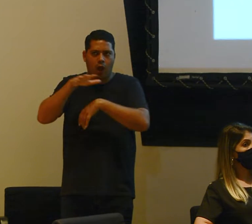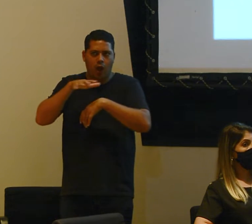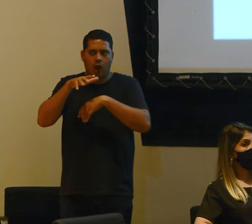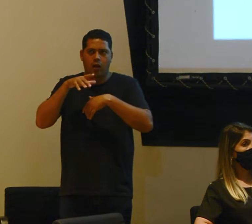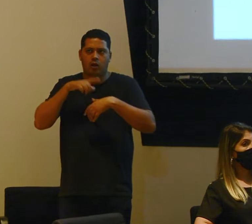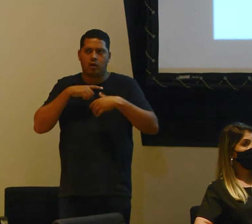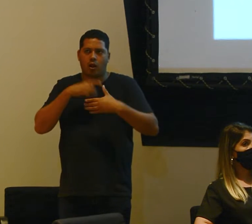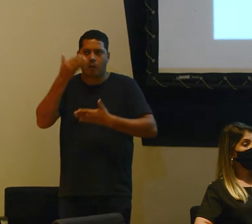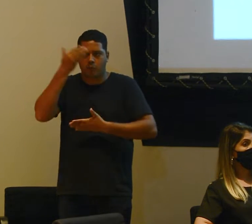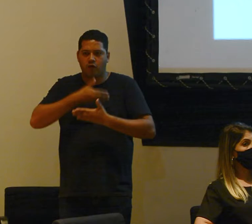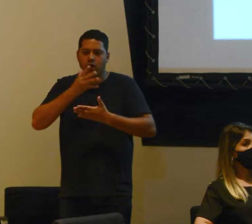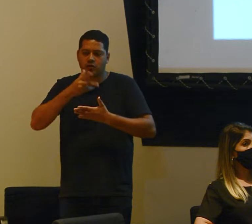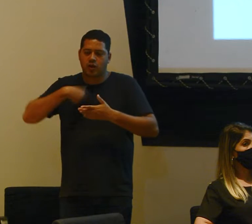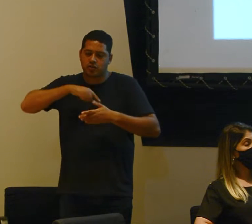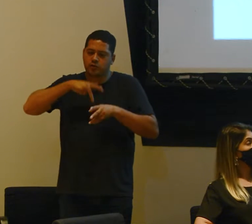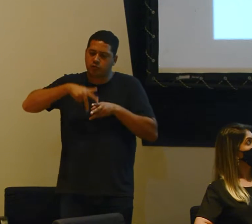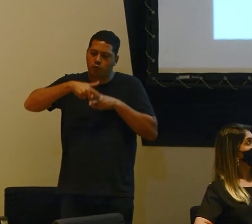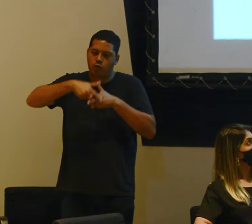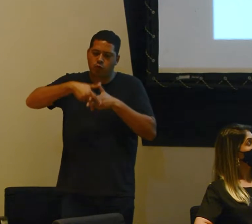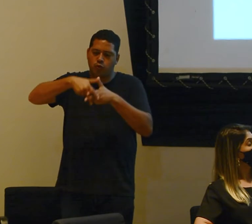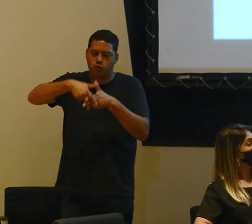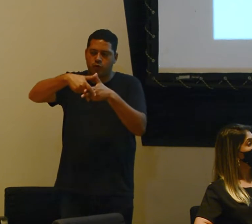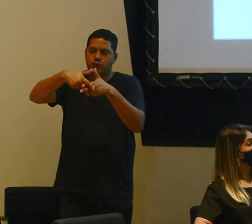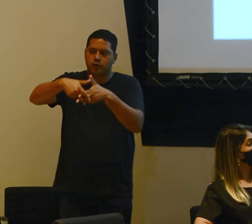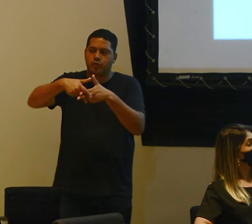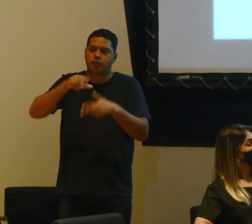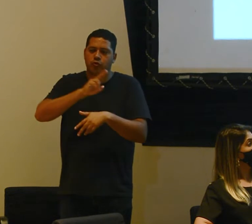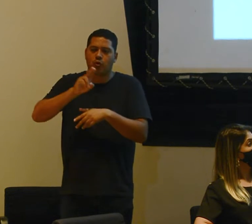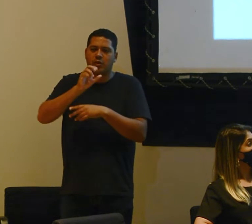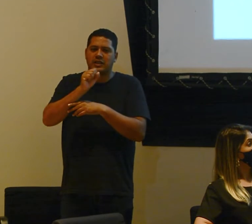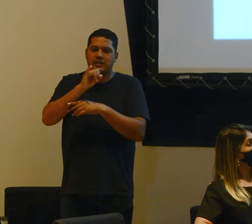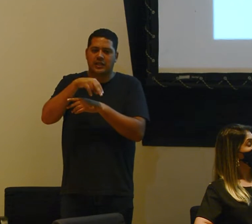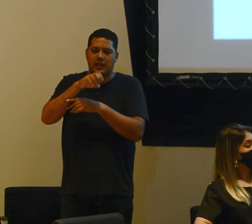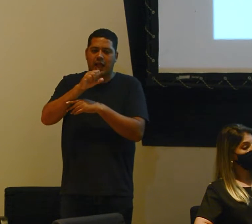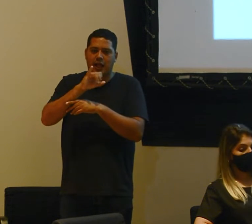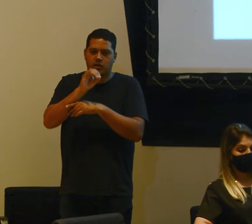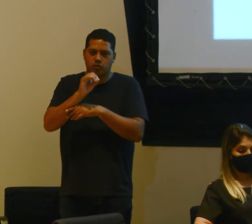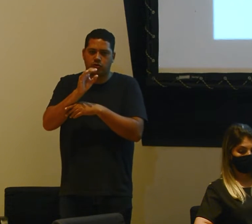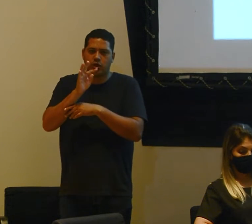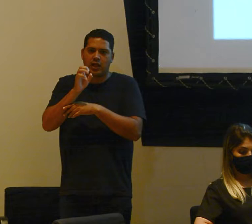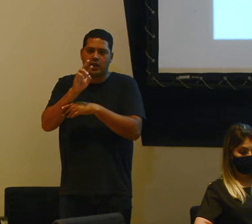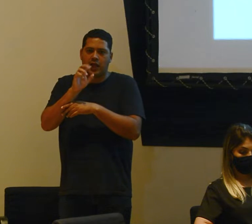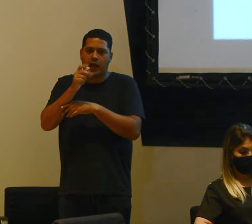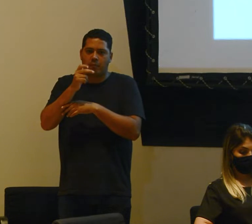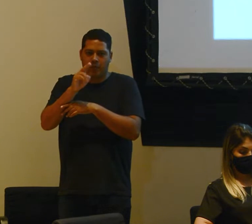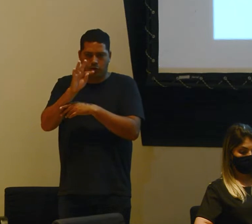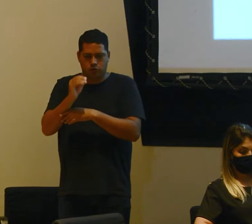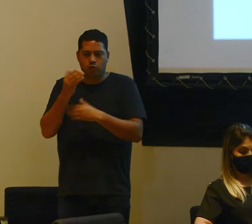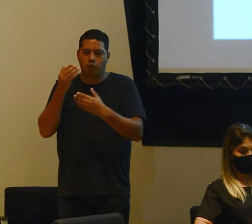gente anda a cavalo. É chamado de movimento cinésio-terapêutico que o cavalo oferece para a gente, isso de